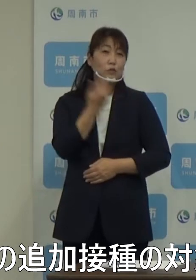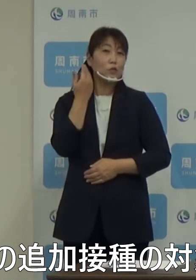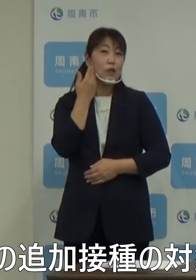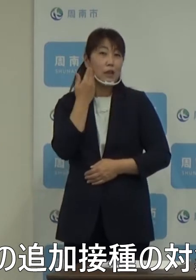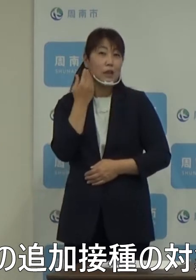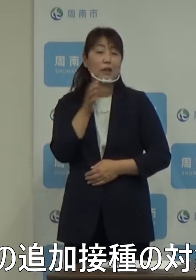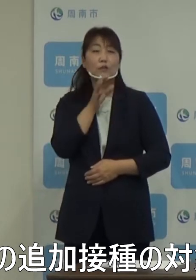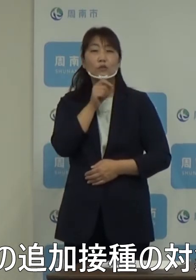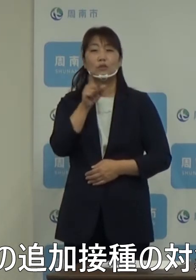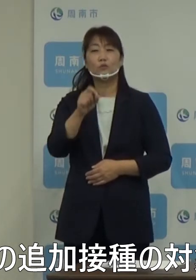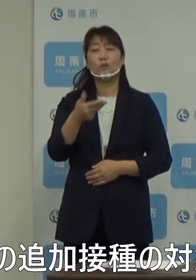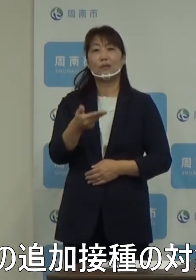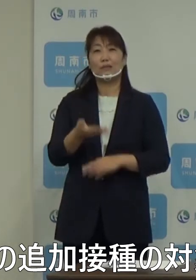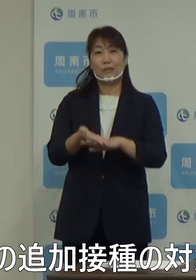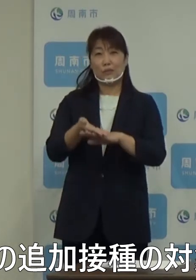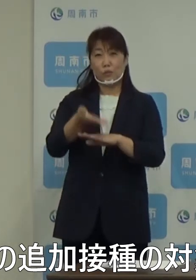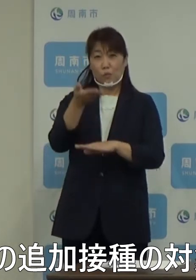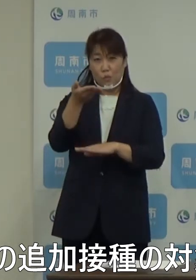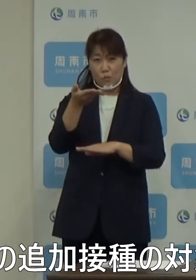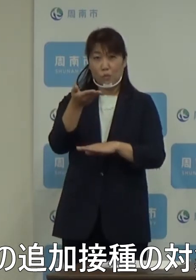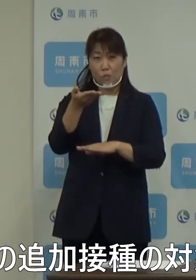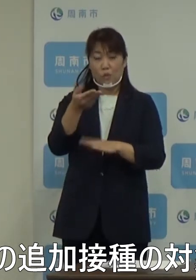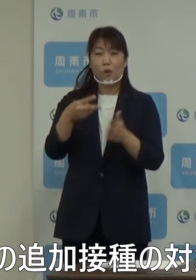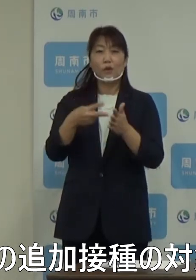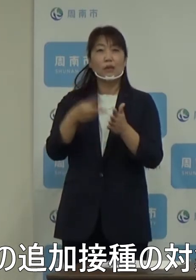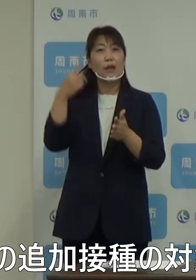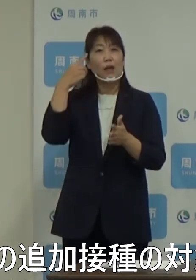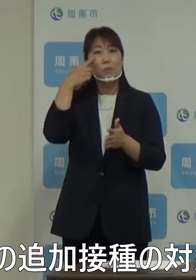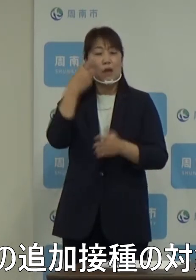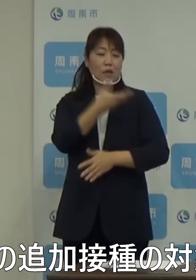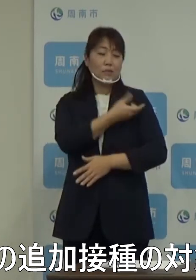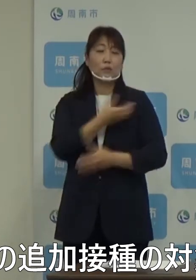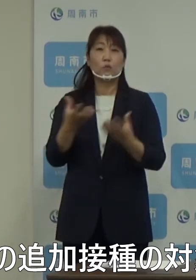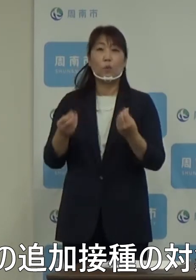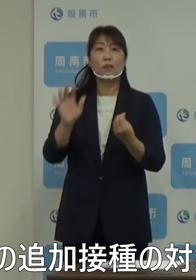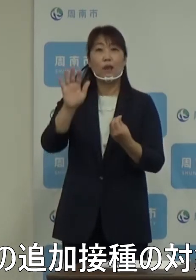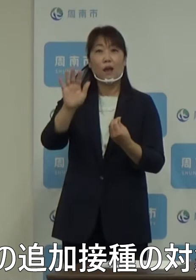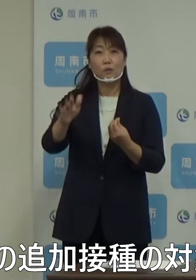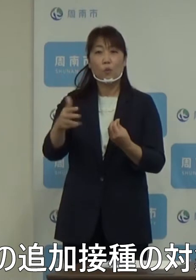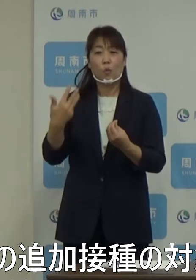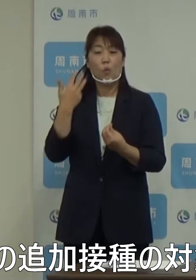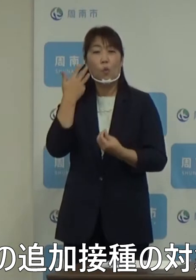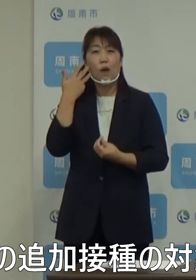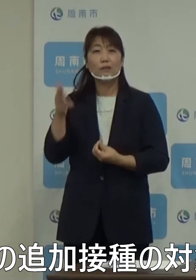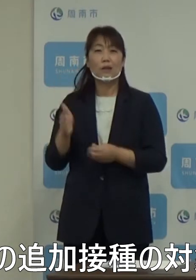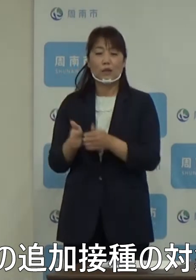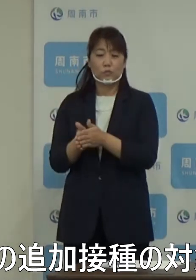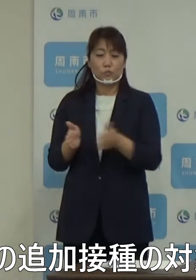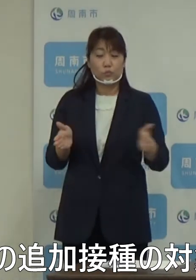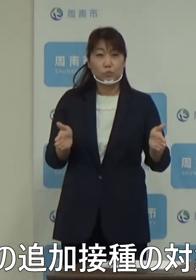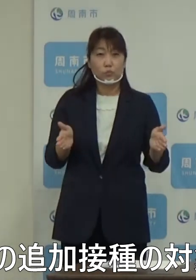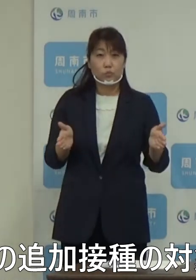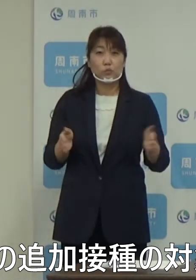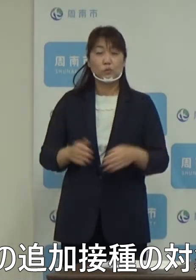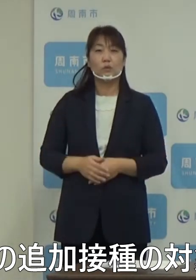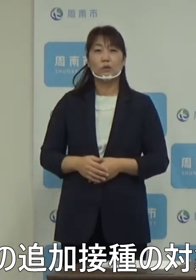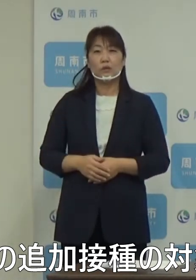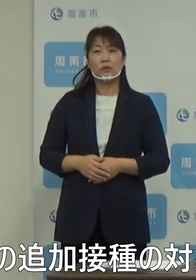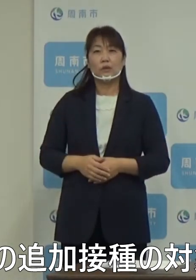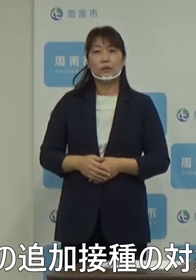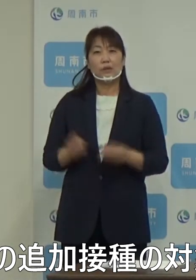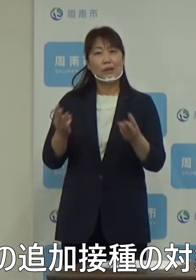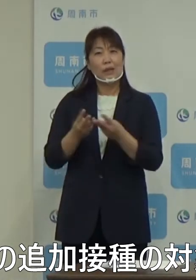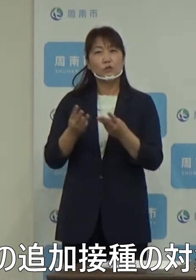が18歳以上で、2回目の接種完了から8ヶ月を経過した方、市内では